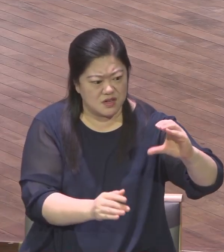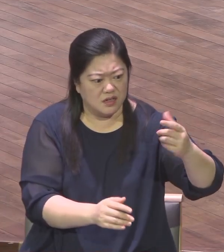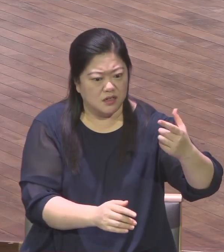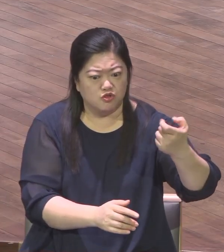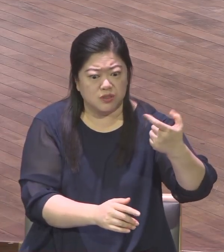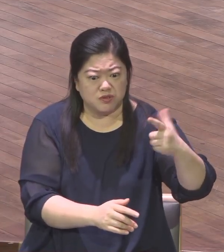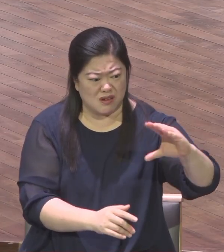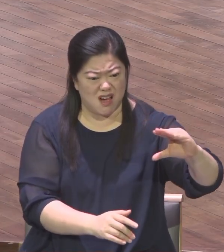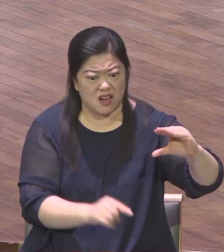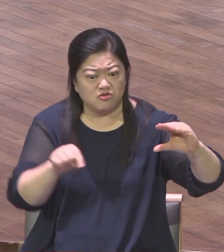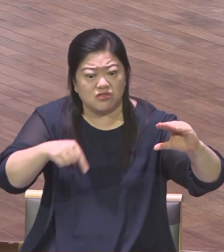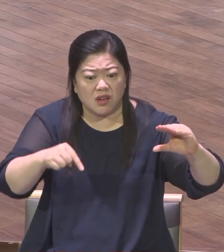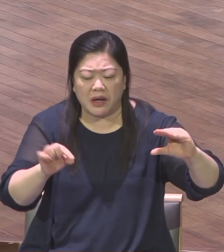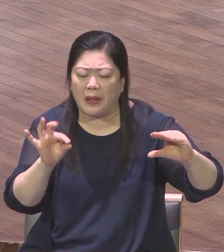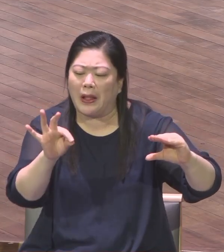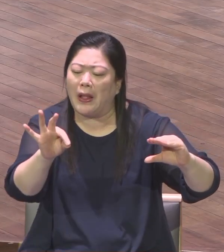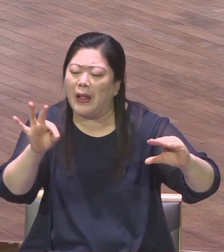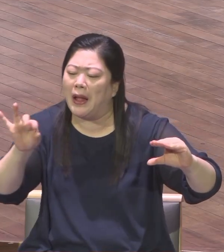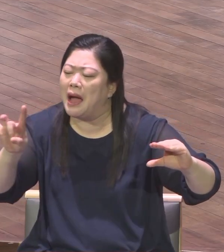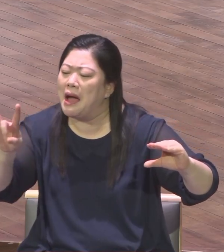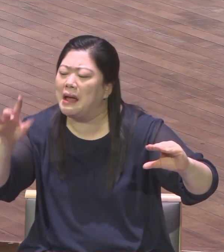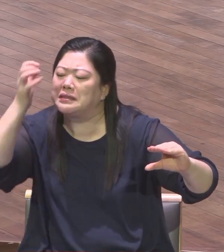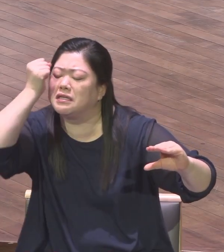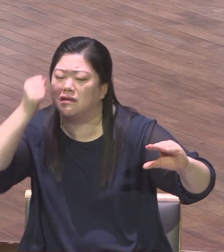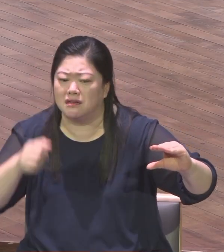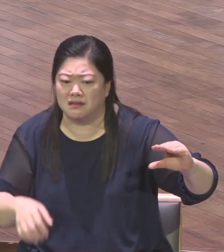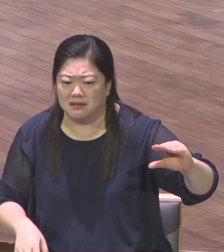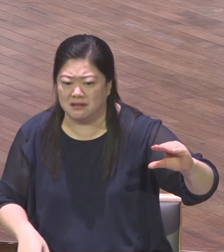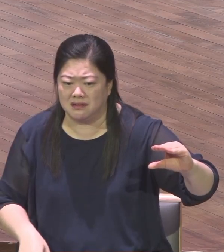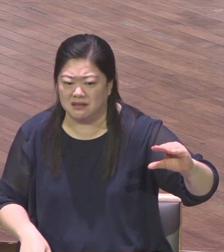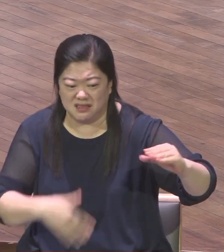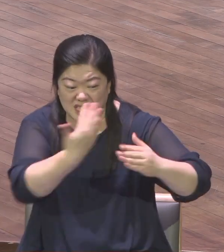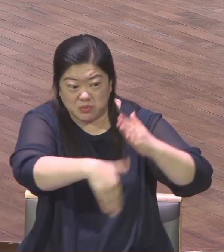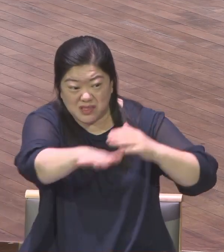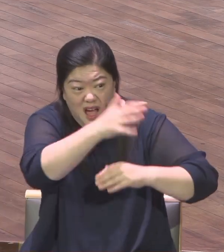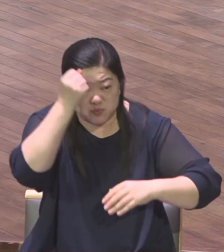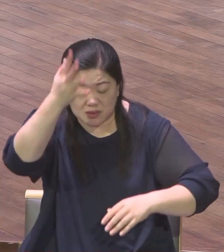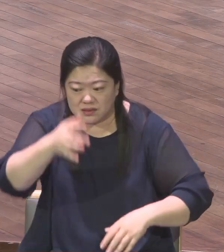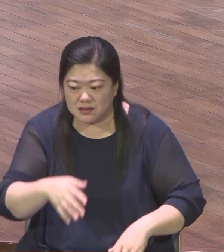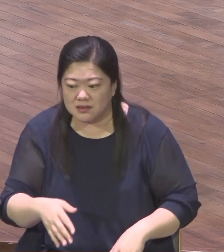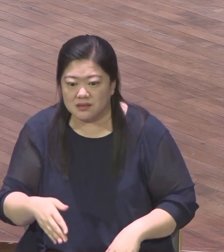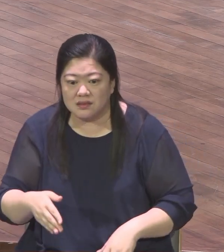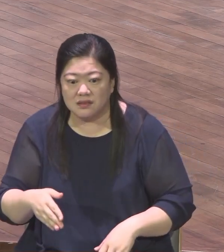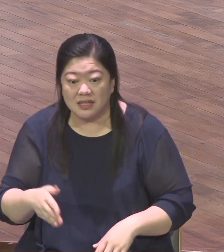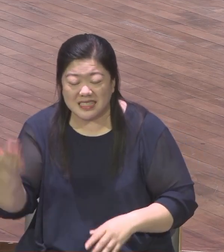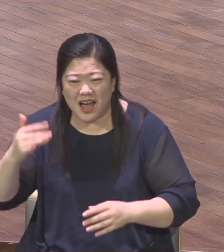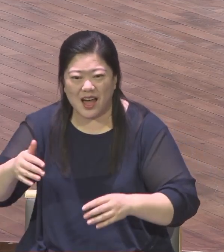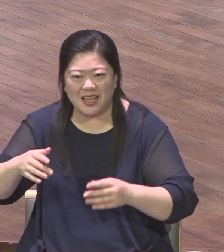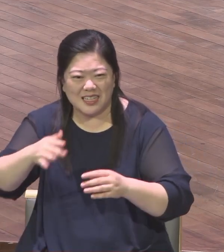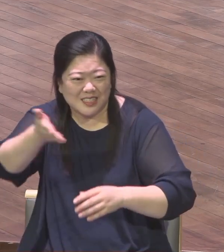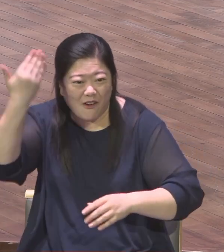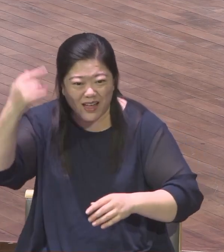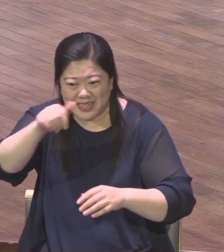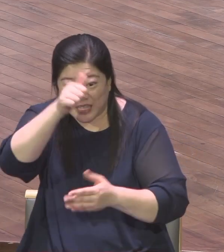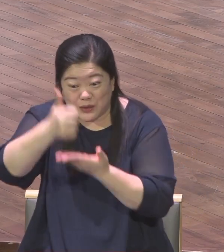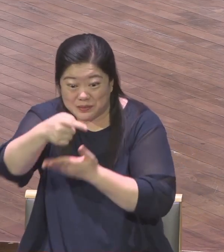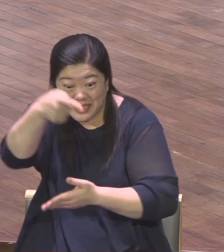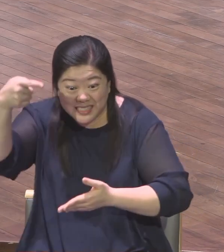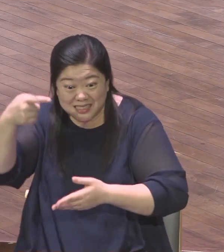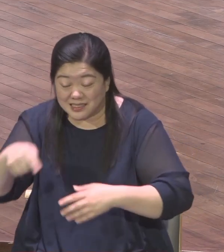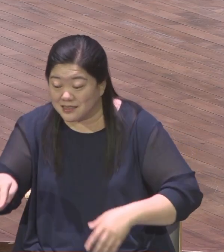말씀 묵상하면서 전에는 앞에 앉은 적이 없어. 오늘 딱 앞에 앉아. 말씀 맛을 알았다는 거지.